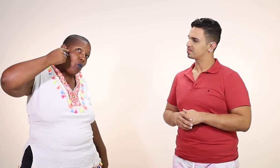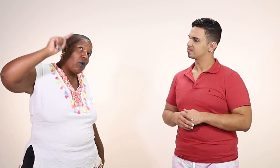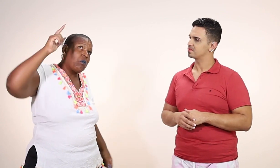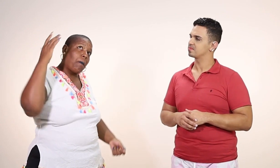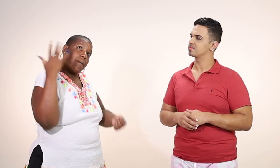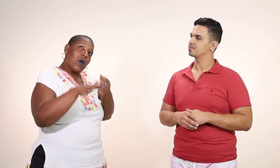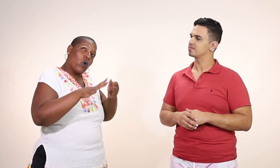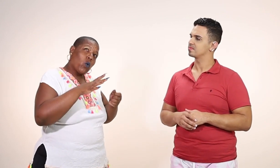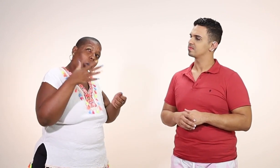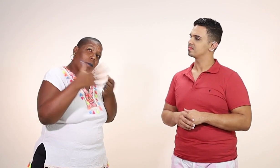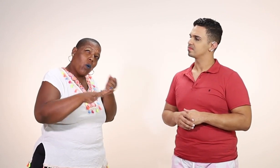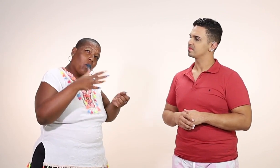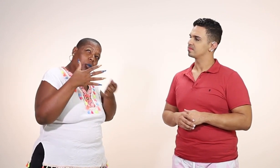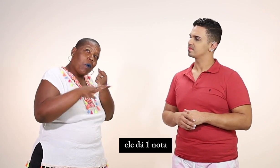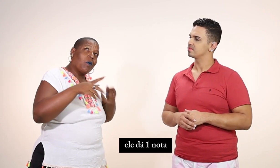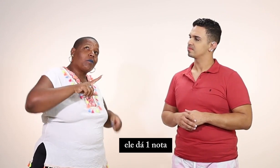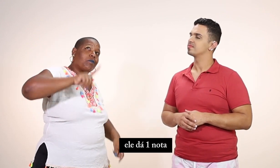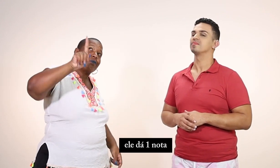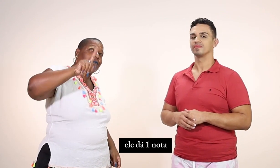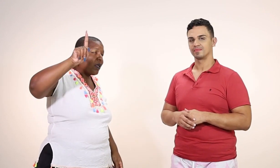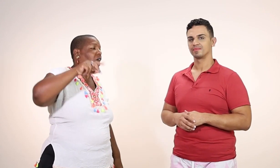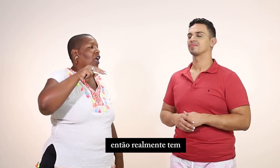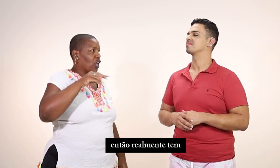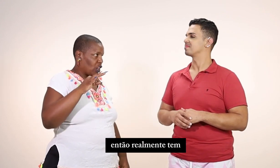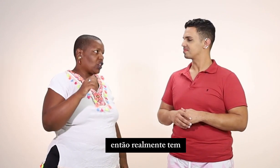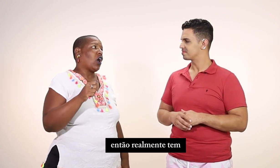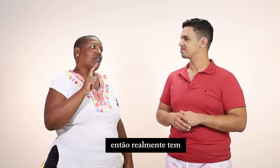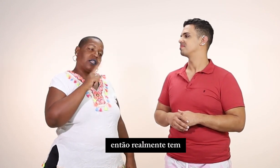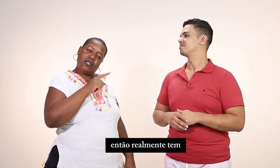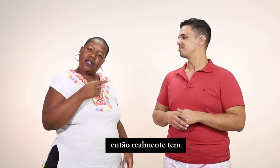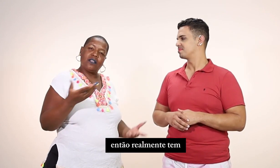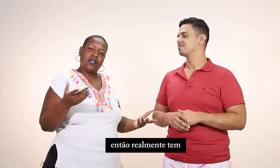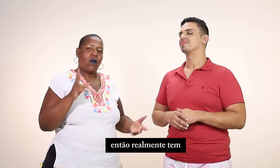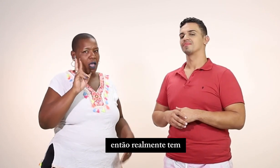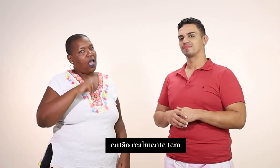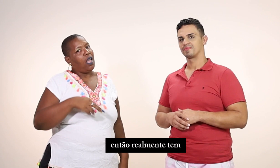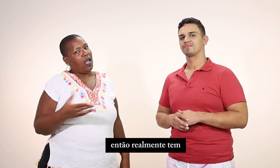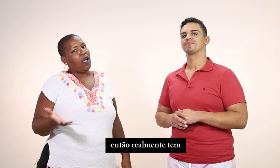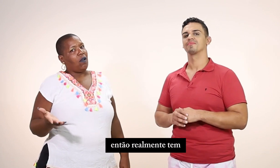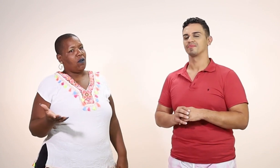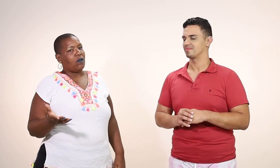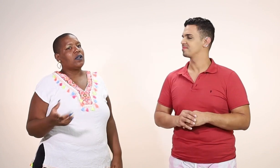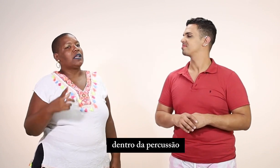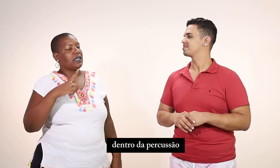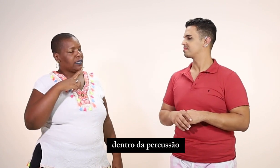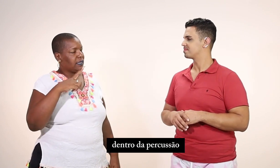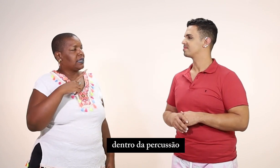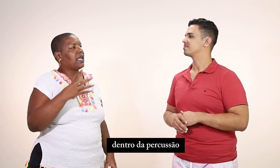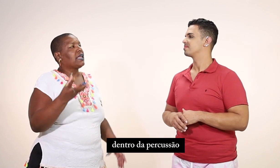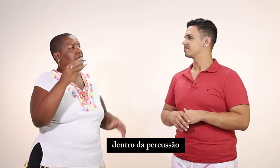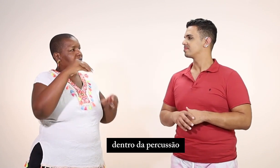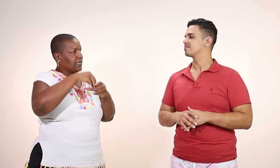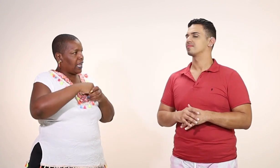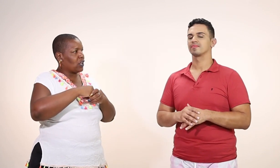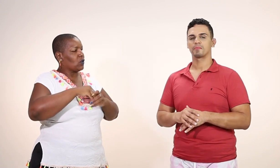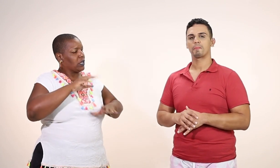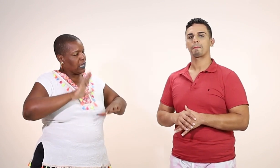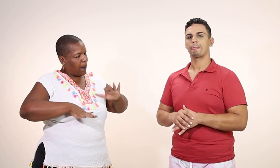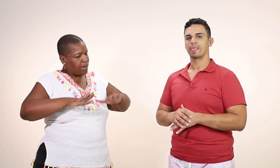ele pum, pum, pum, ele dá uma nota. Então, realmente, tem dentro da percussão, que